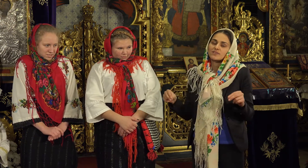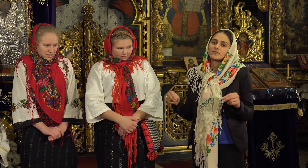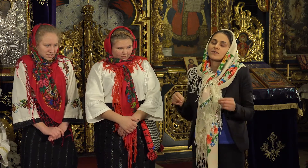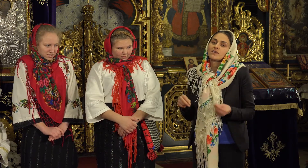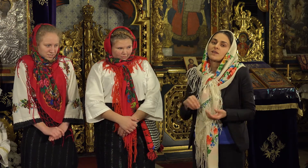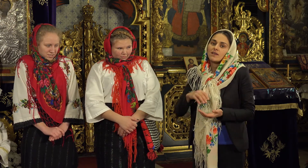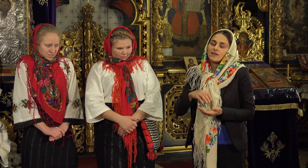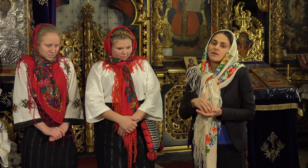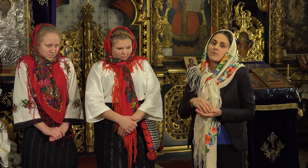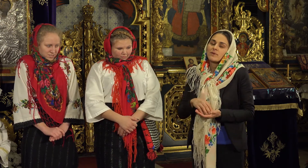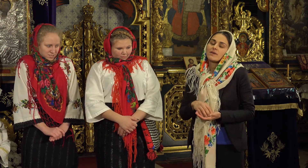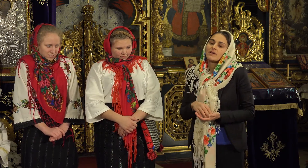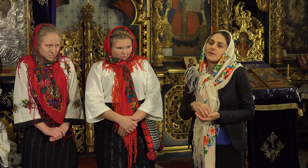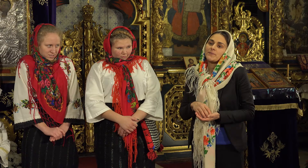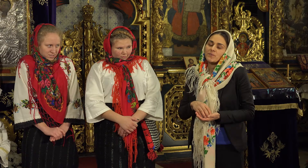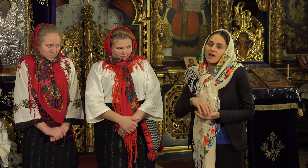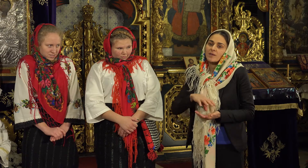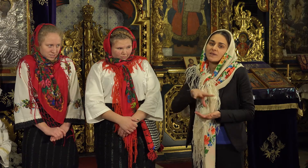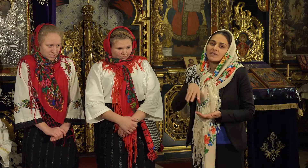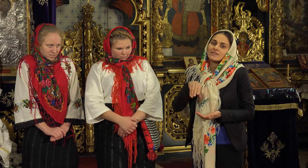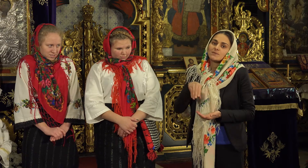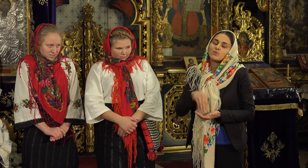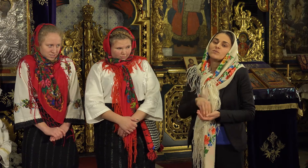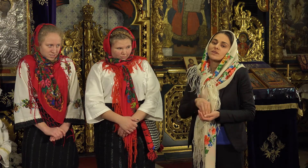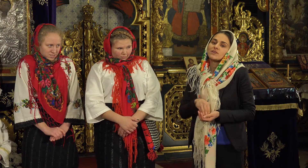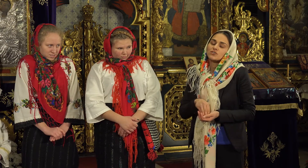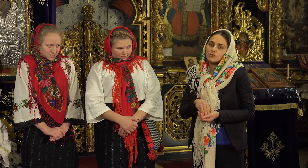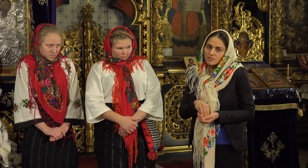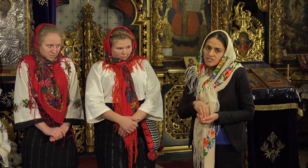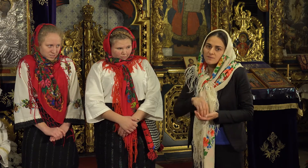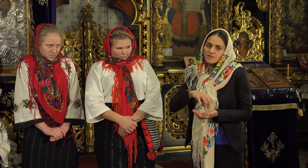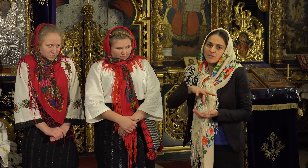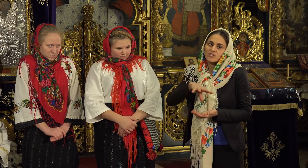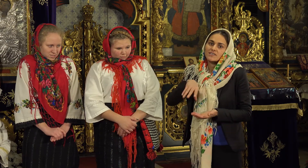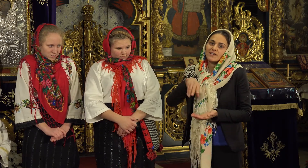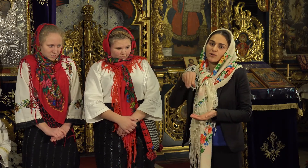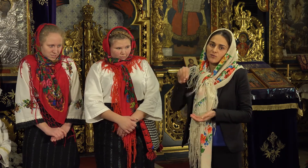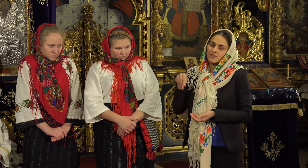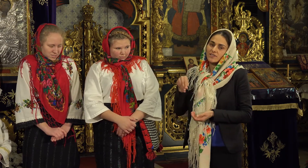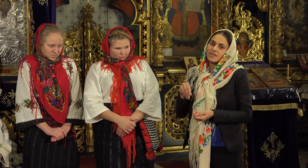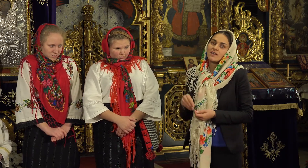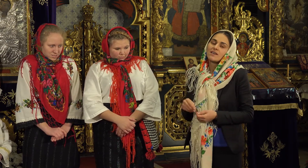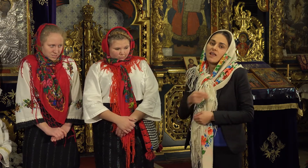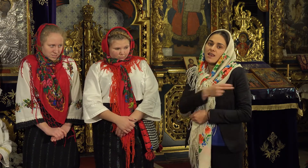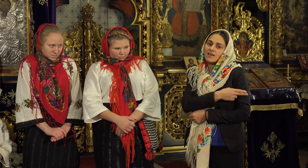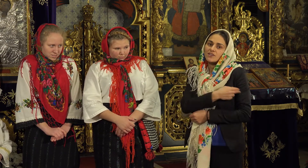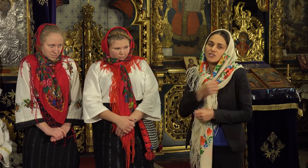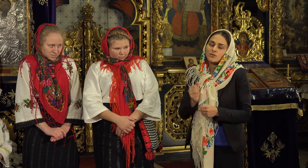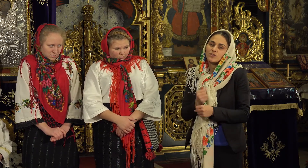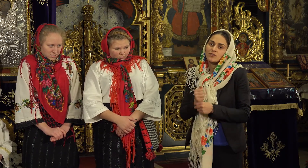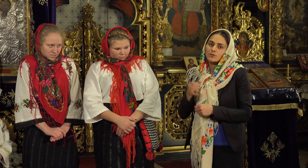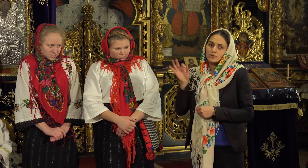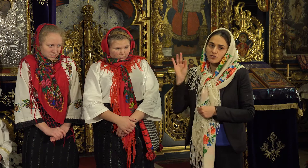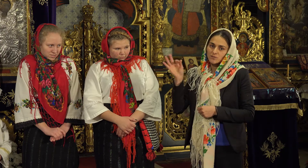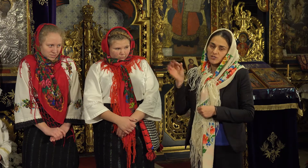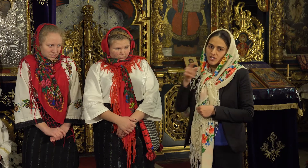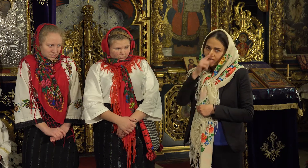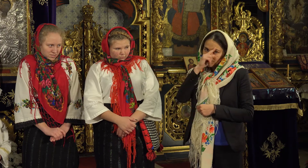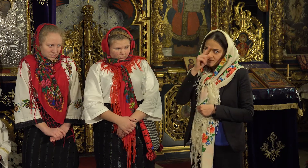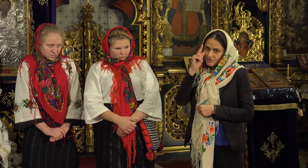profesor pe alimentație publică și turism, specializare profetărie, la Liceul Tehnologic Special